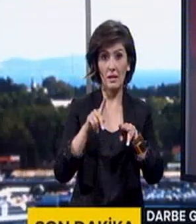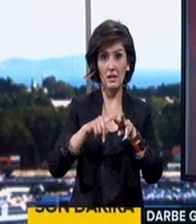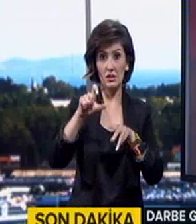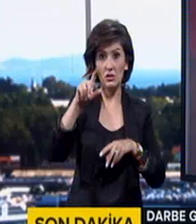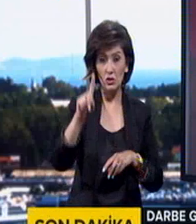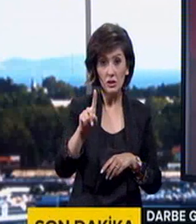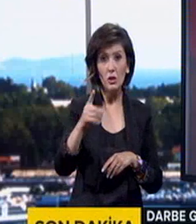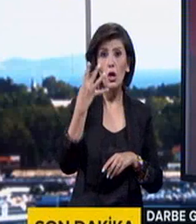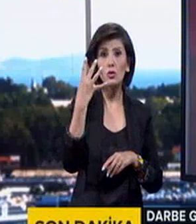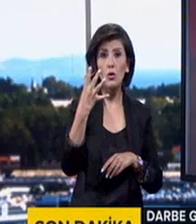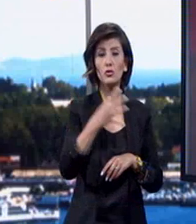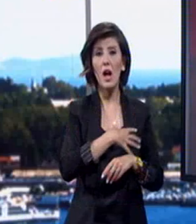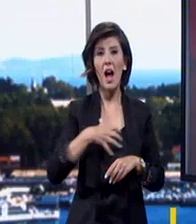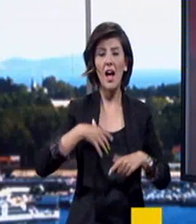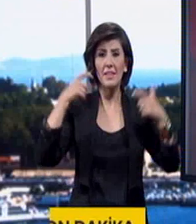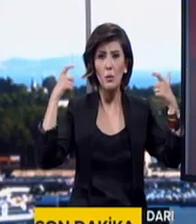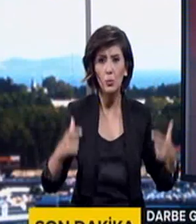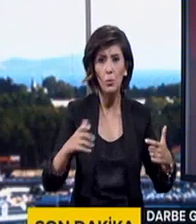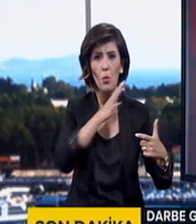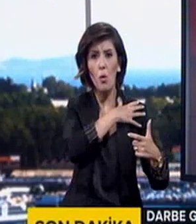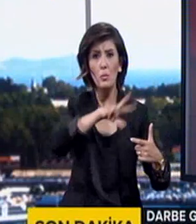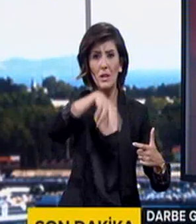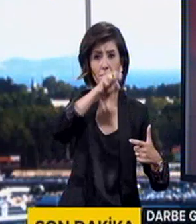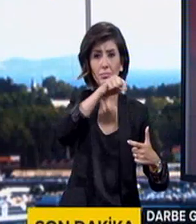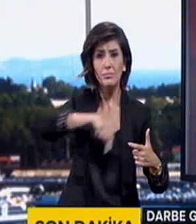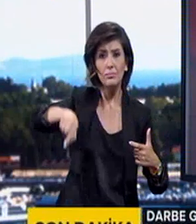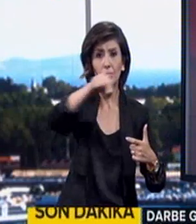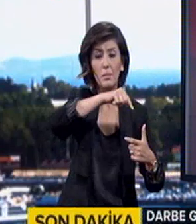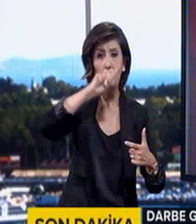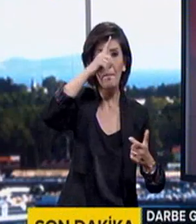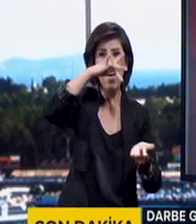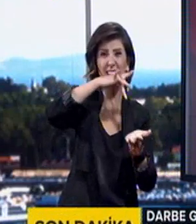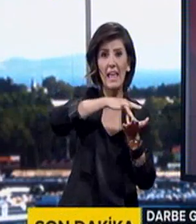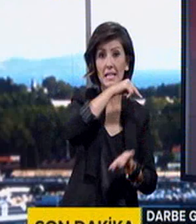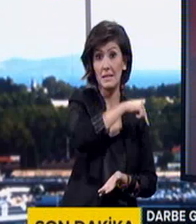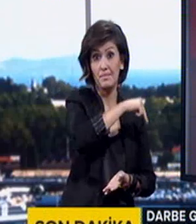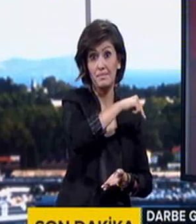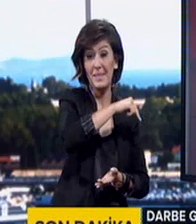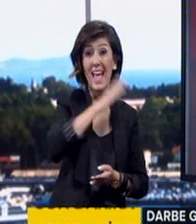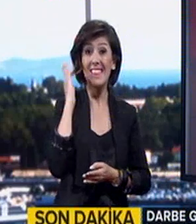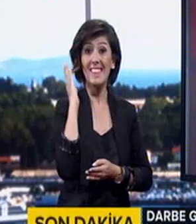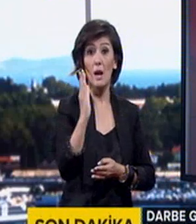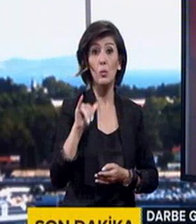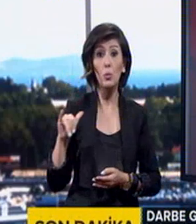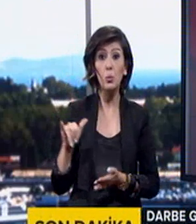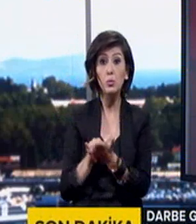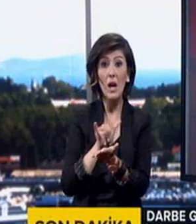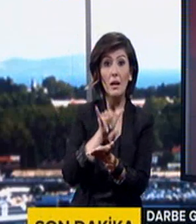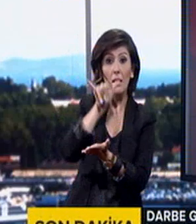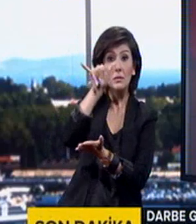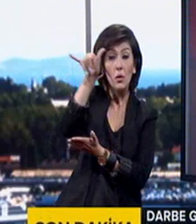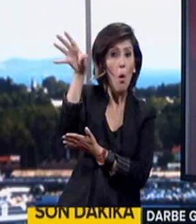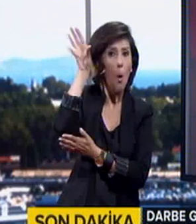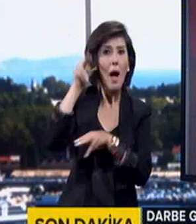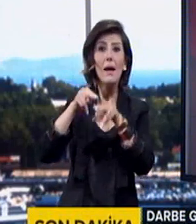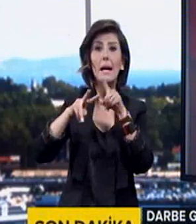Akıncı 4. Anajet Üst Komutanlığı darbe girişiminin komuta merkeziydi. Buradan darbecilerin uçakları kaldırdığını öğrenen